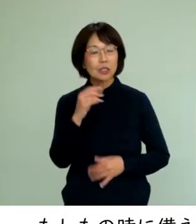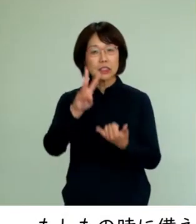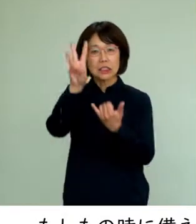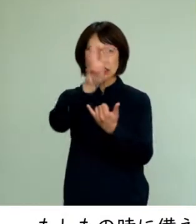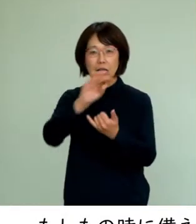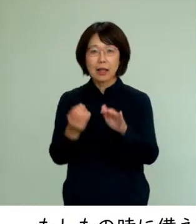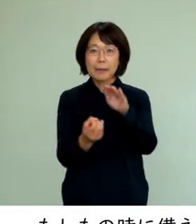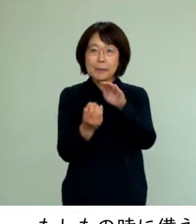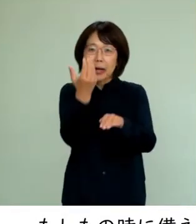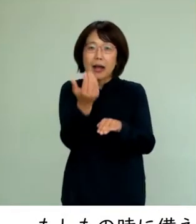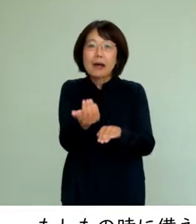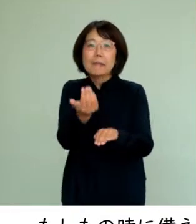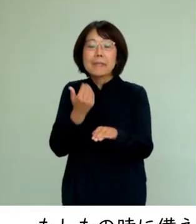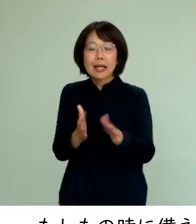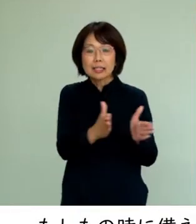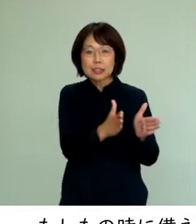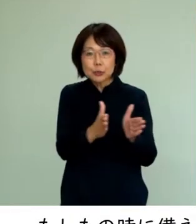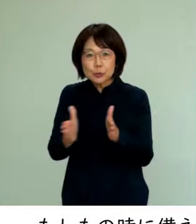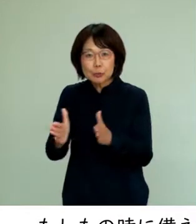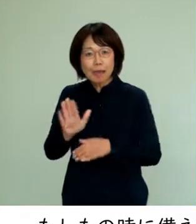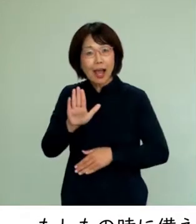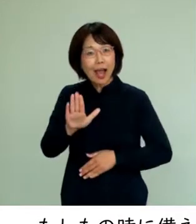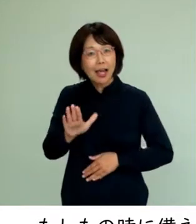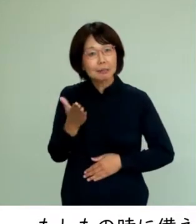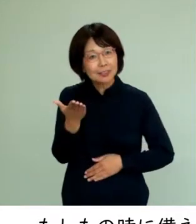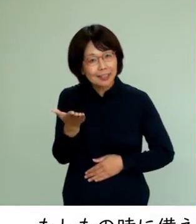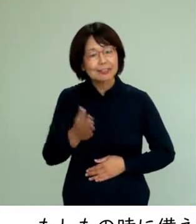もしもの時に備えていますか？